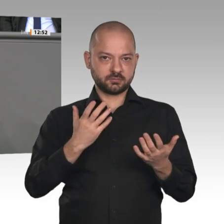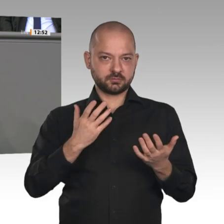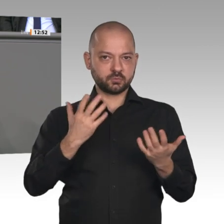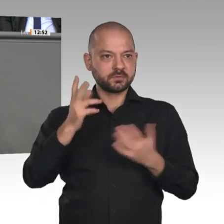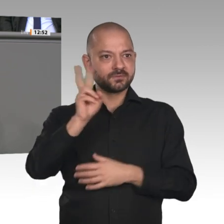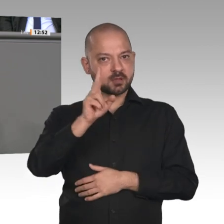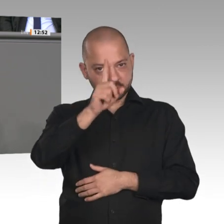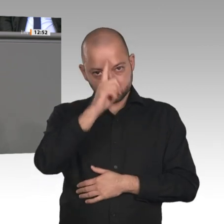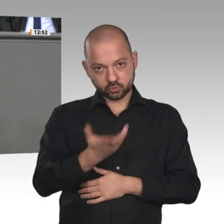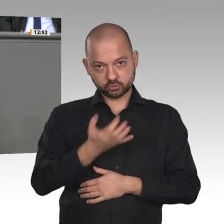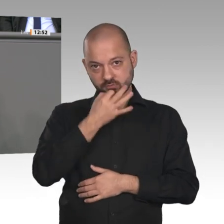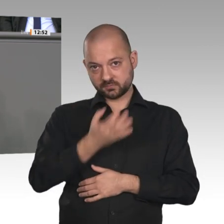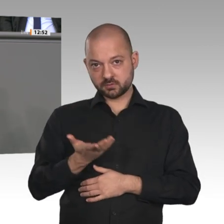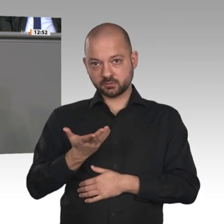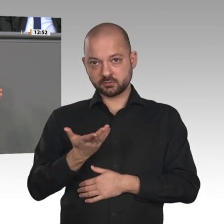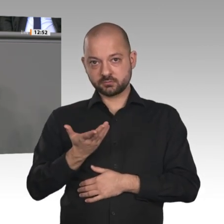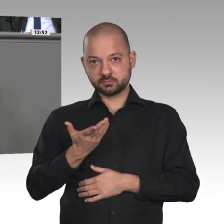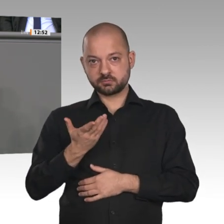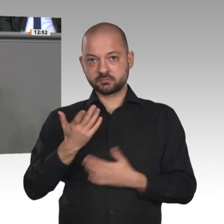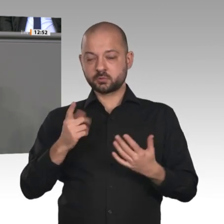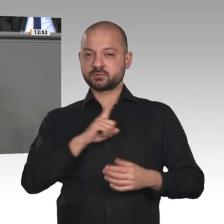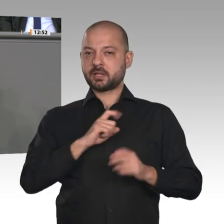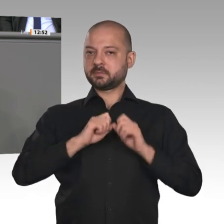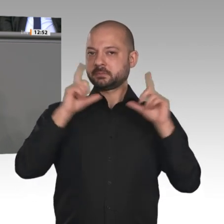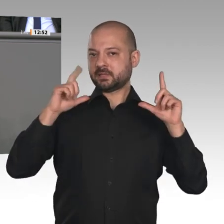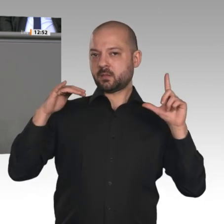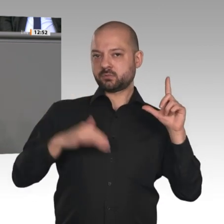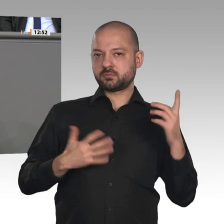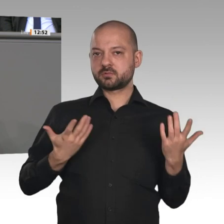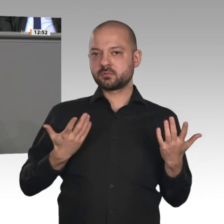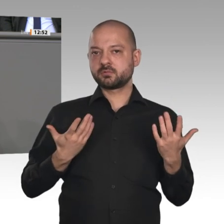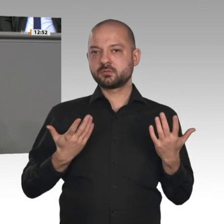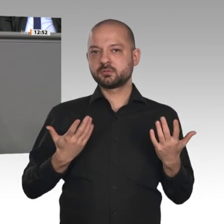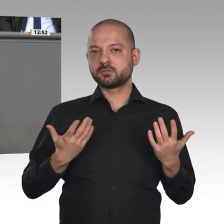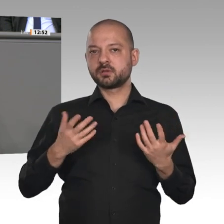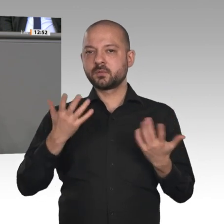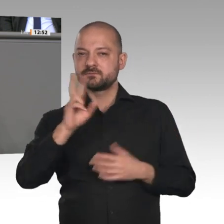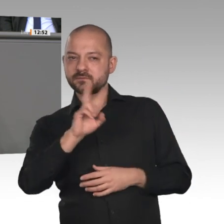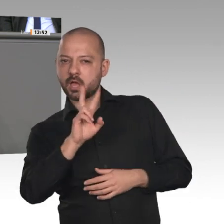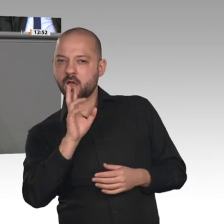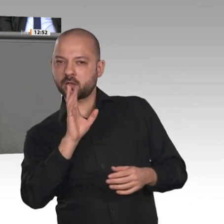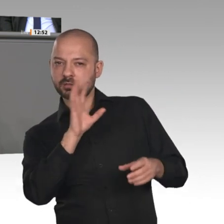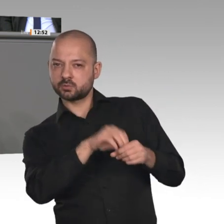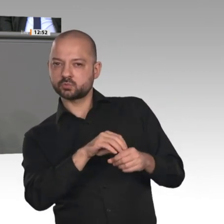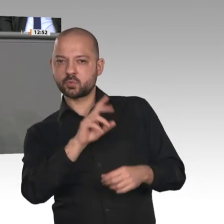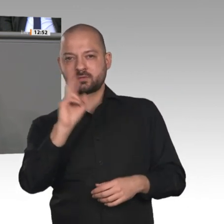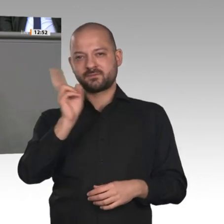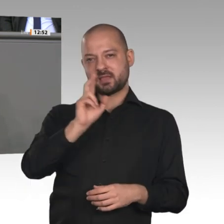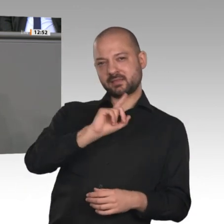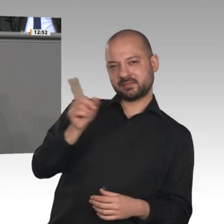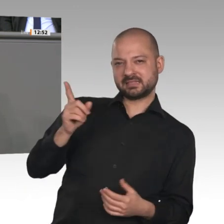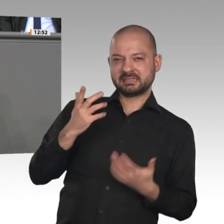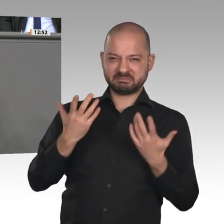unzweifelhaft, wer im Sinne der Staatsangehörigkeit dazugehört und wer nicht, ist einschließend und ausschließend. Und unser Verständnis